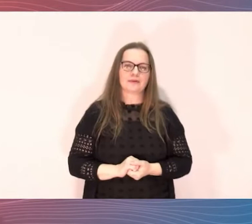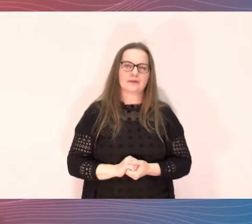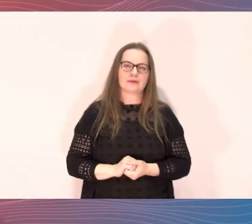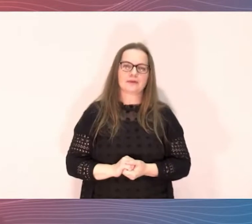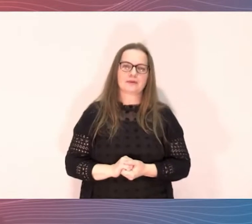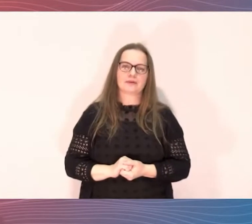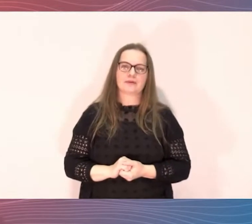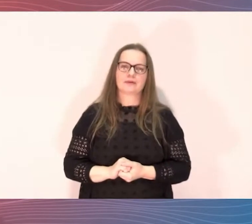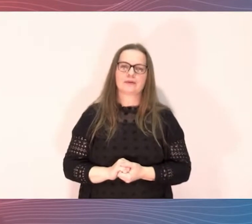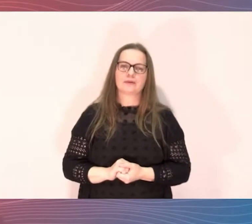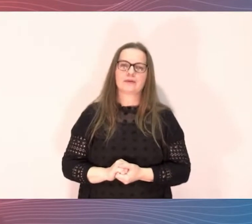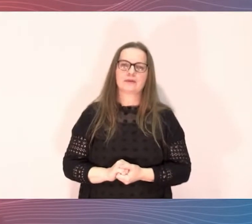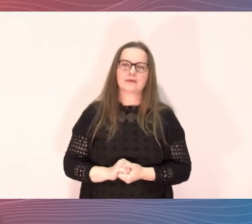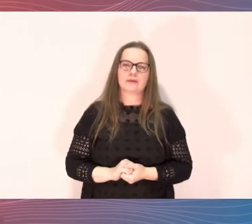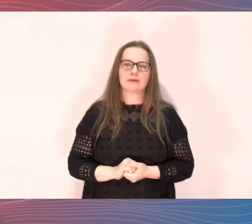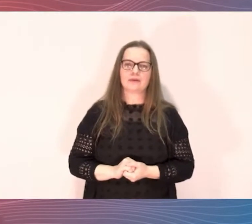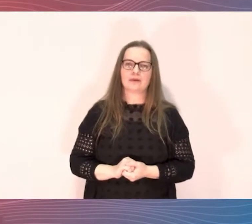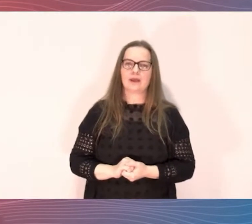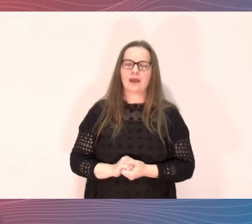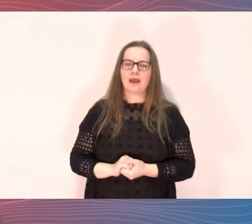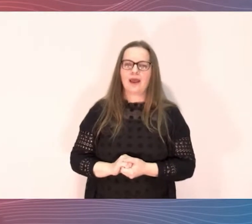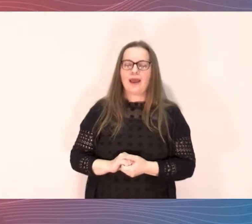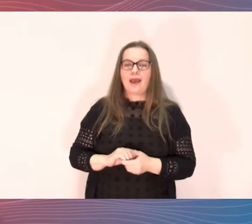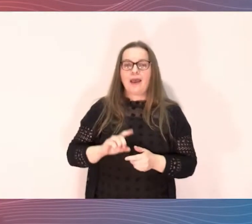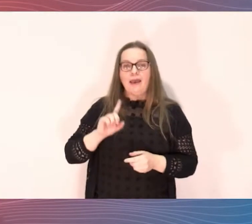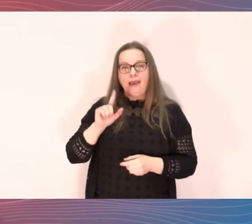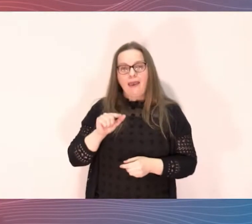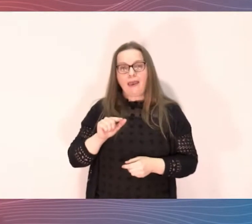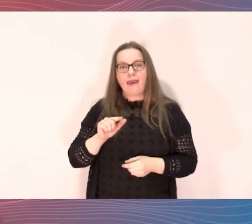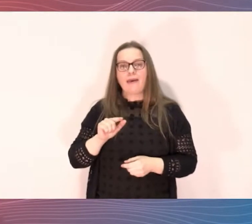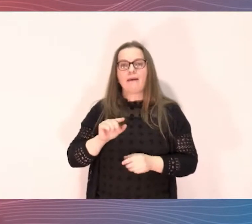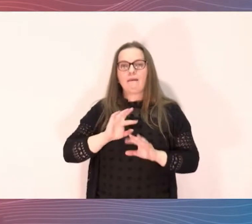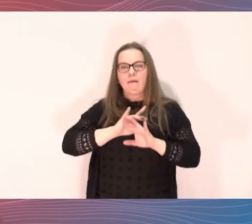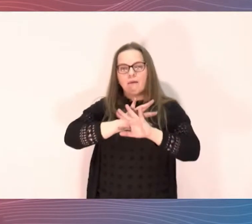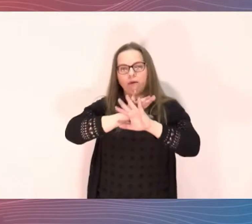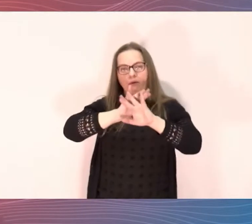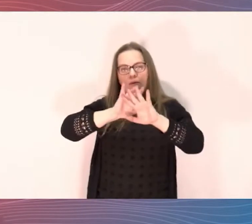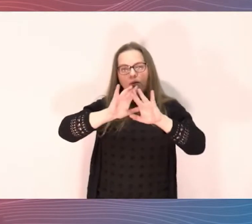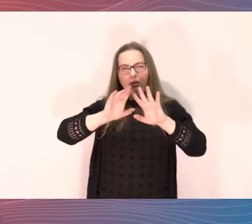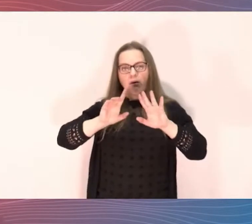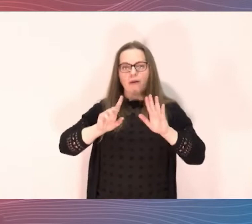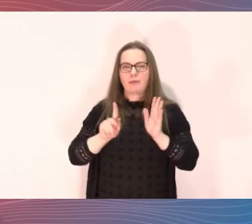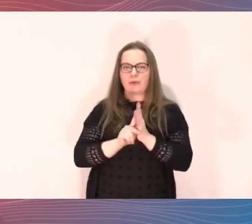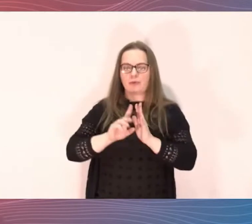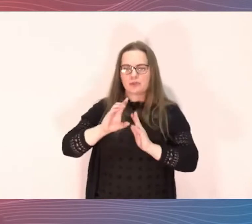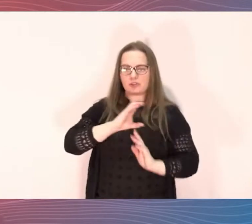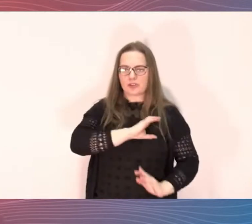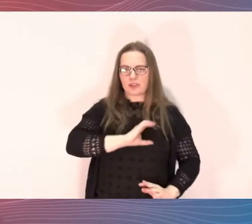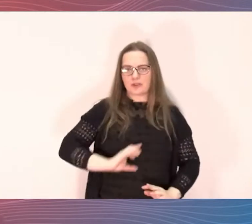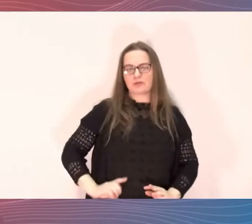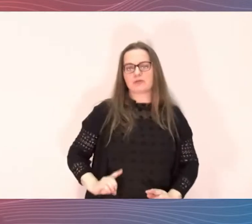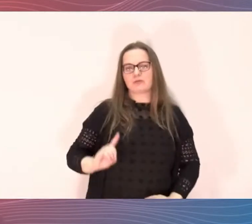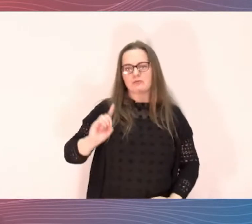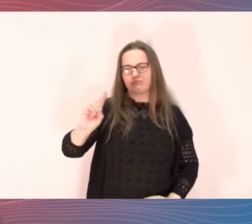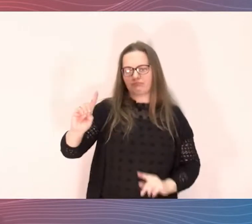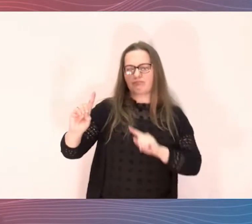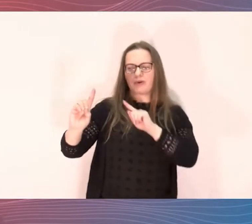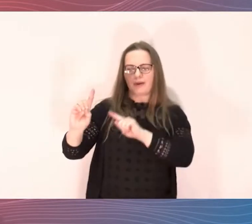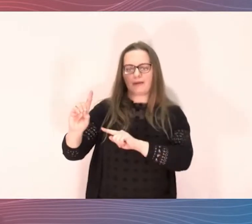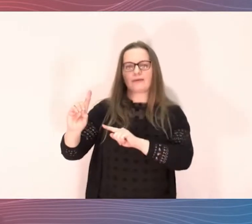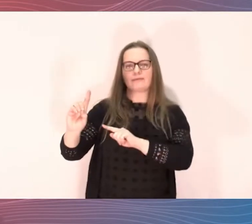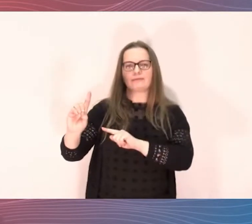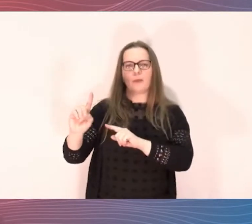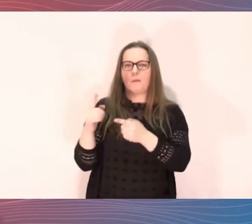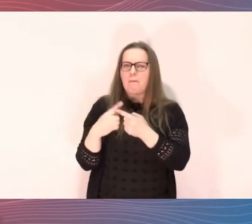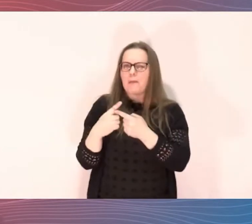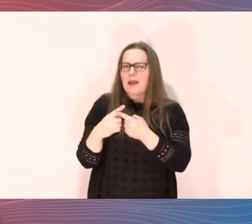aqui não fala nem da glória de Deus, porque está se referindo ao próprio Deus. Ele é o resplendor da glória, que Deus é a